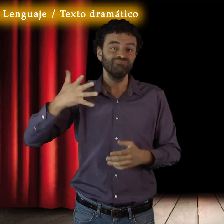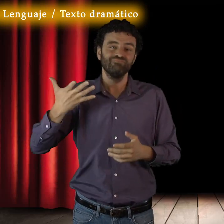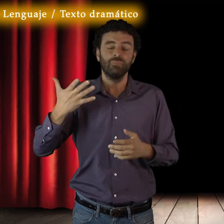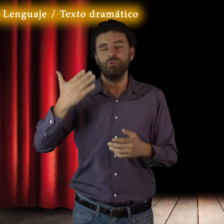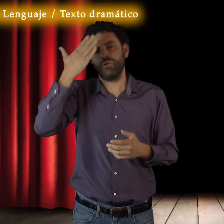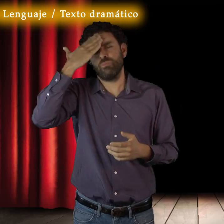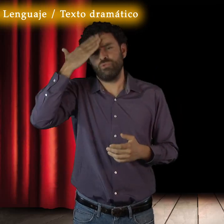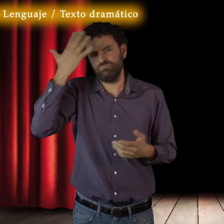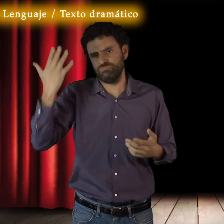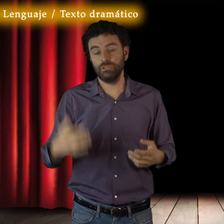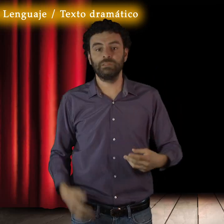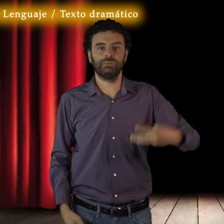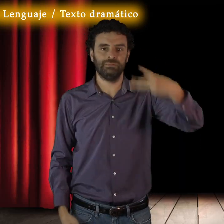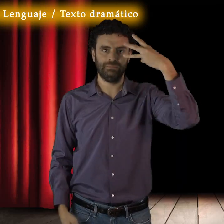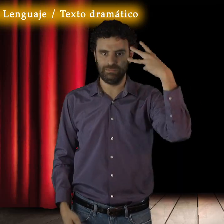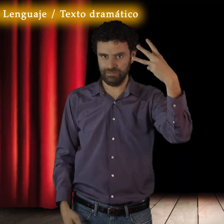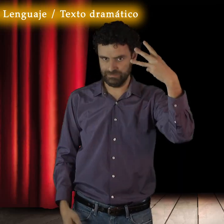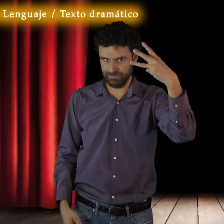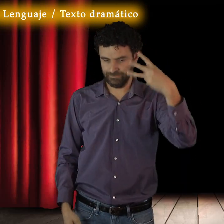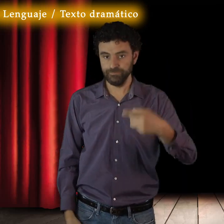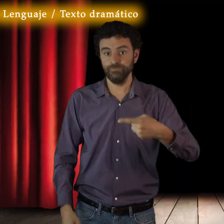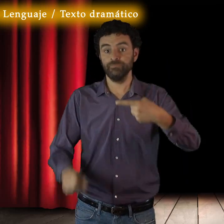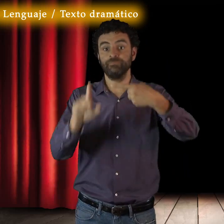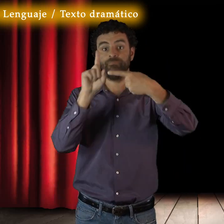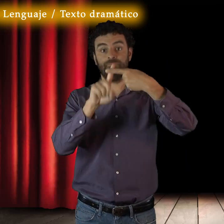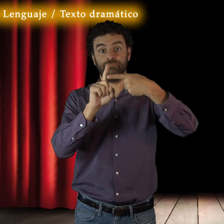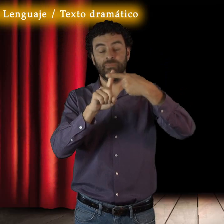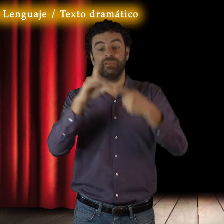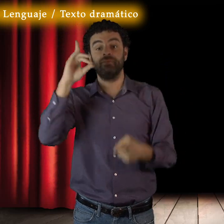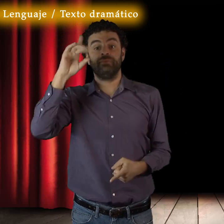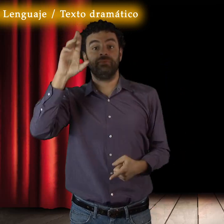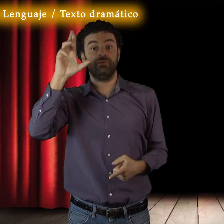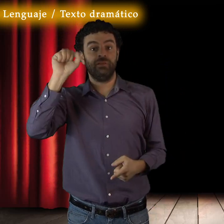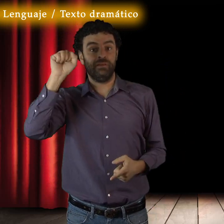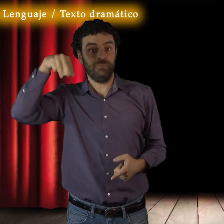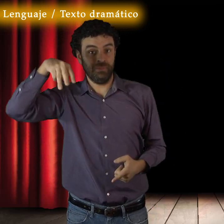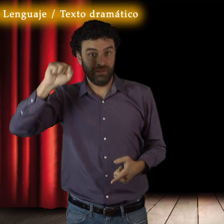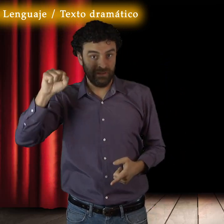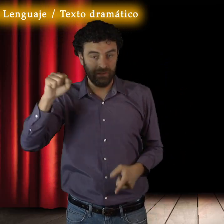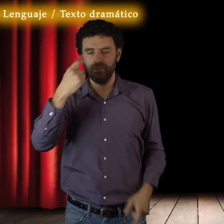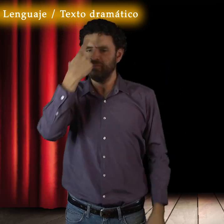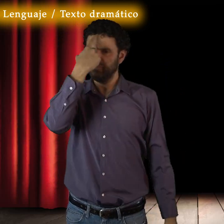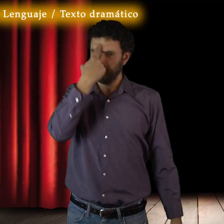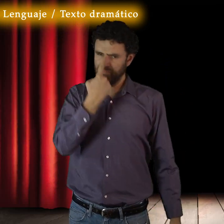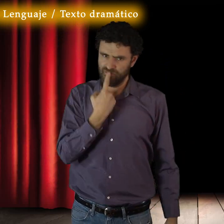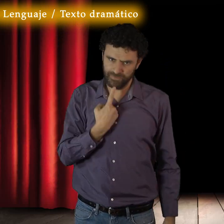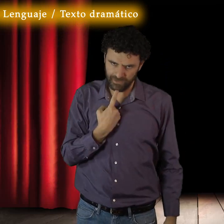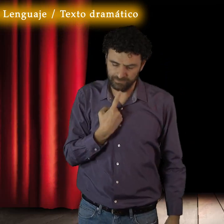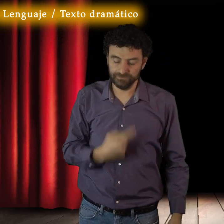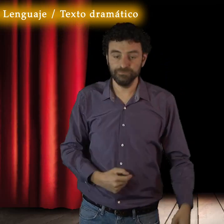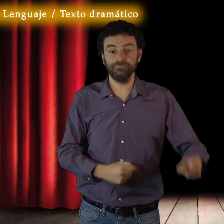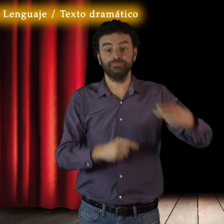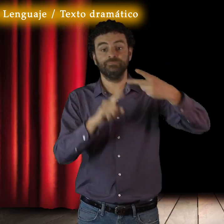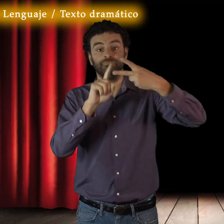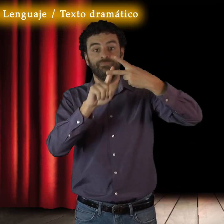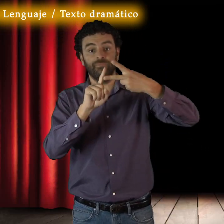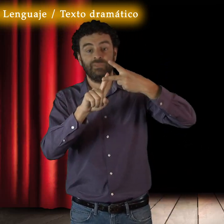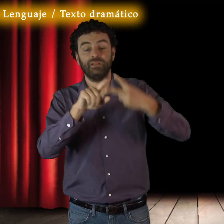es posible distinguir tres grandes tipos de textos dramáticos el drama la tragedia y la